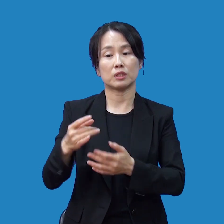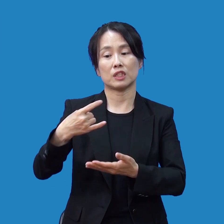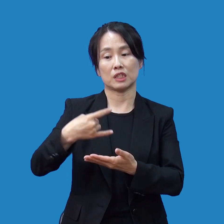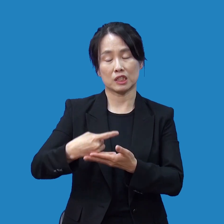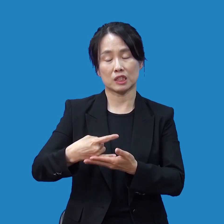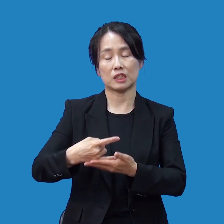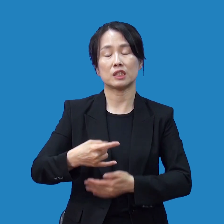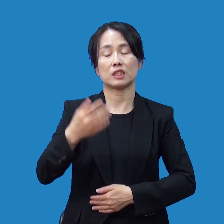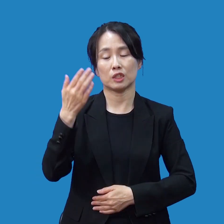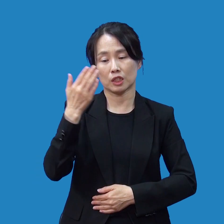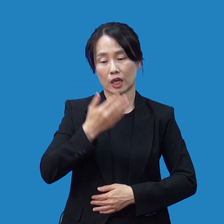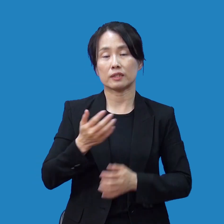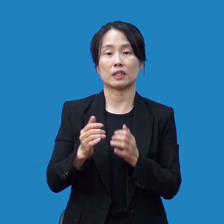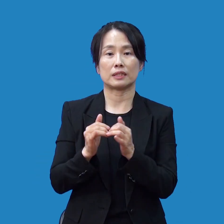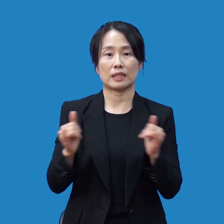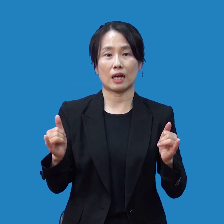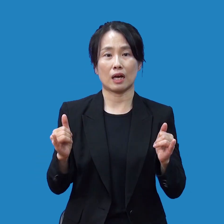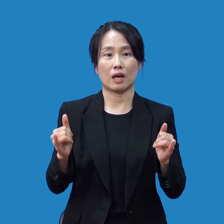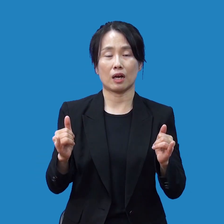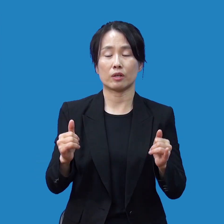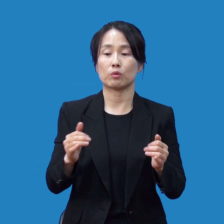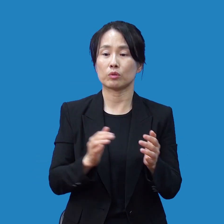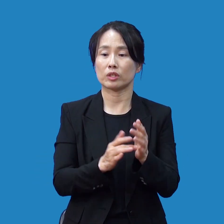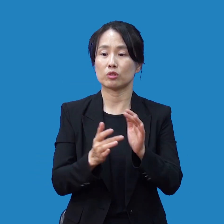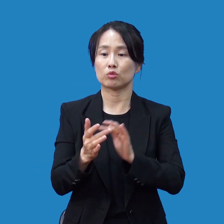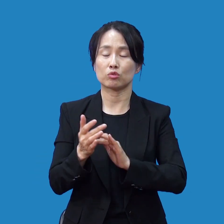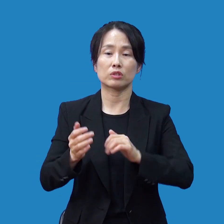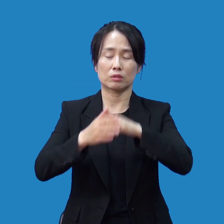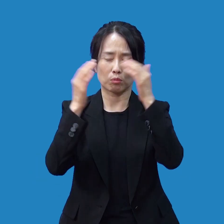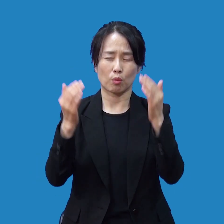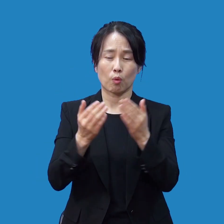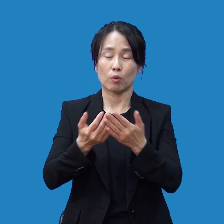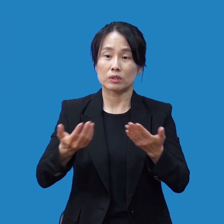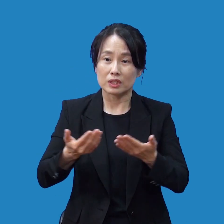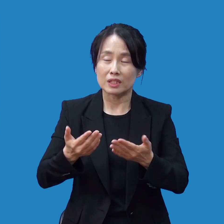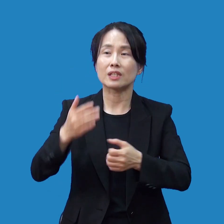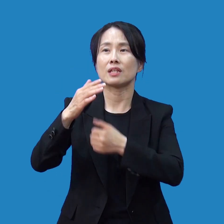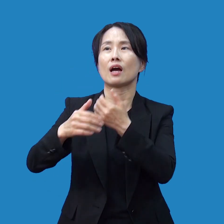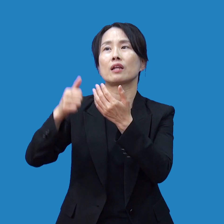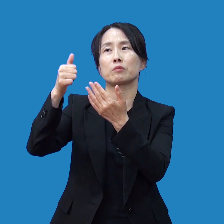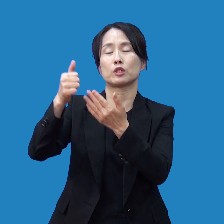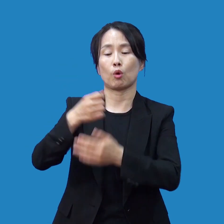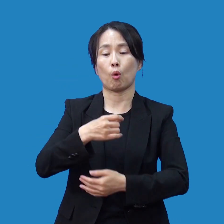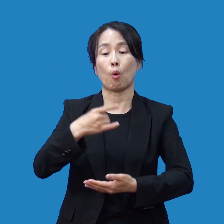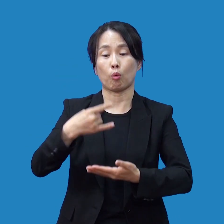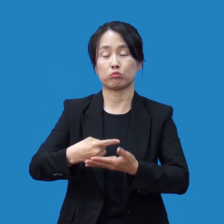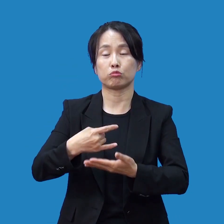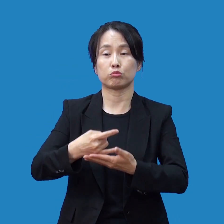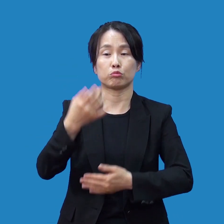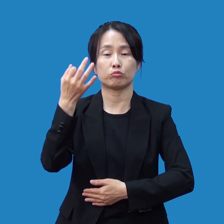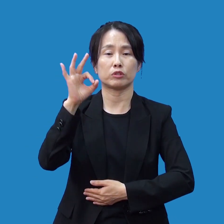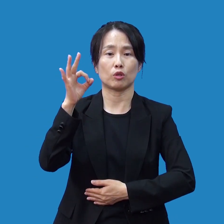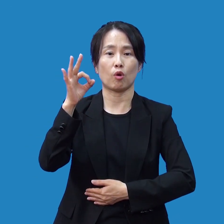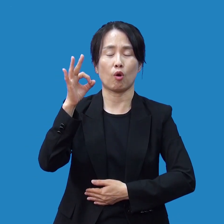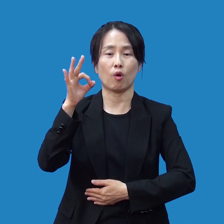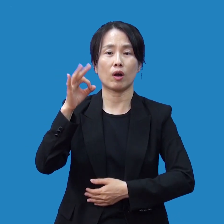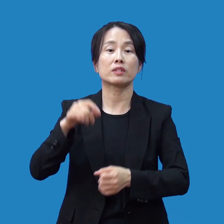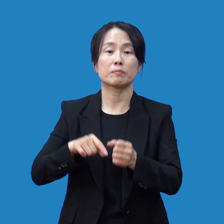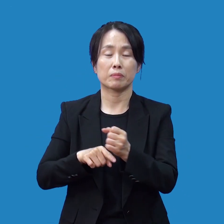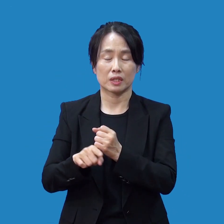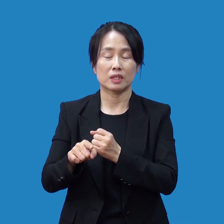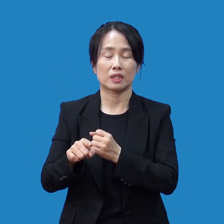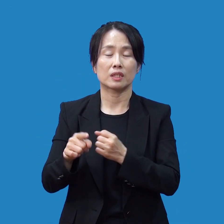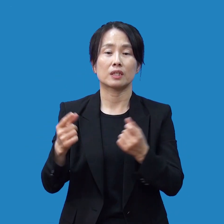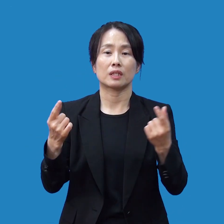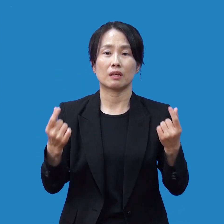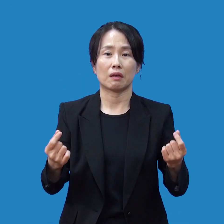의로운 분이시고 예수님이 하셨던 모든 일들을 하나님께서 의롭다고 인정하신 거라는 거죠. 그러니까